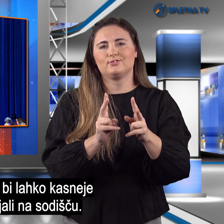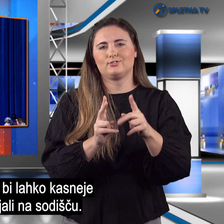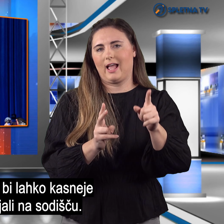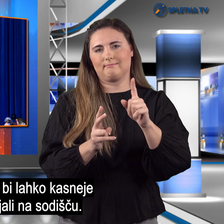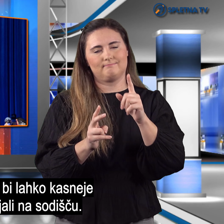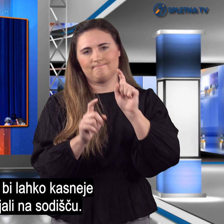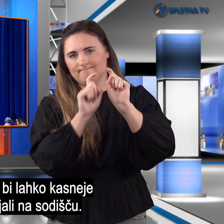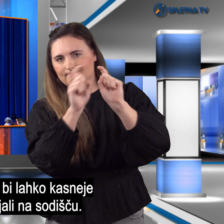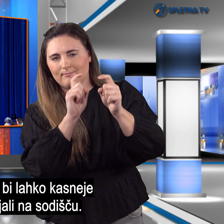sodišču.